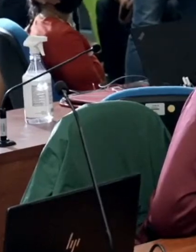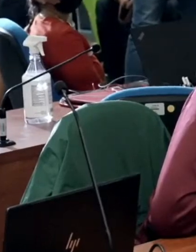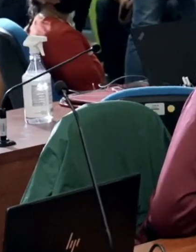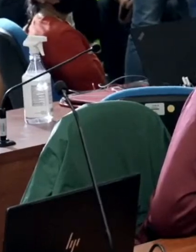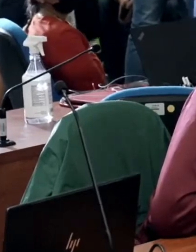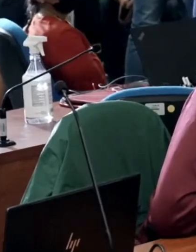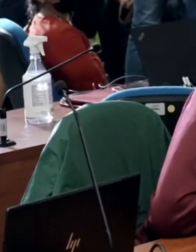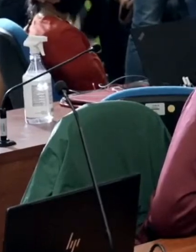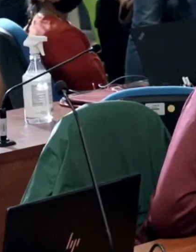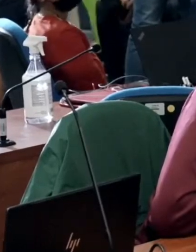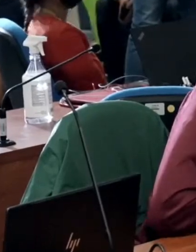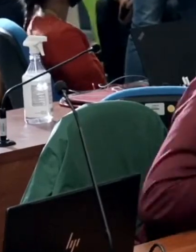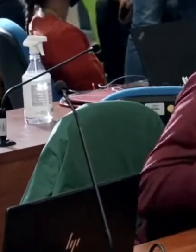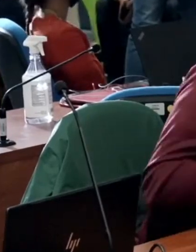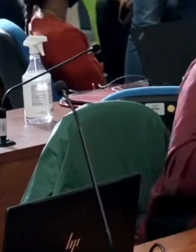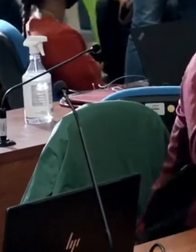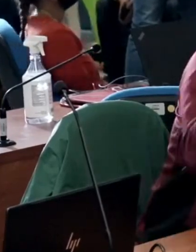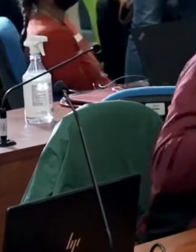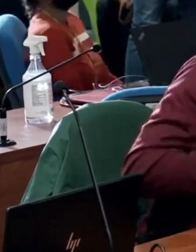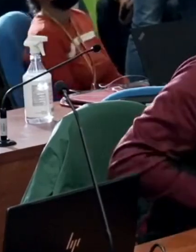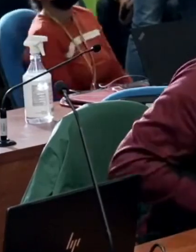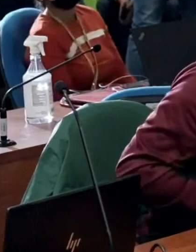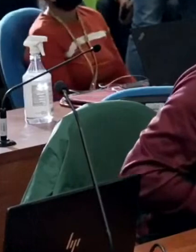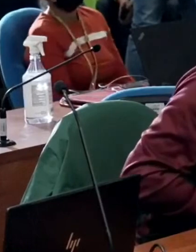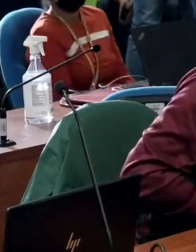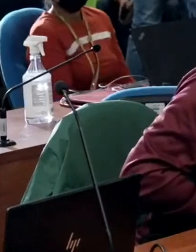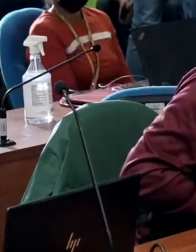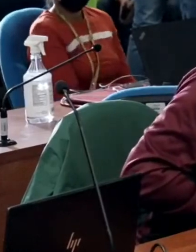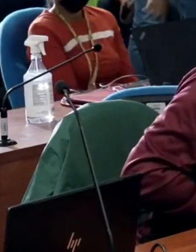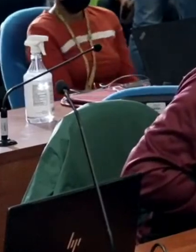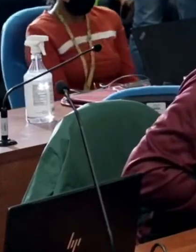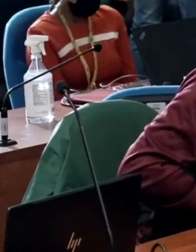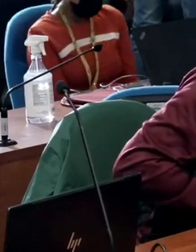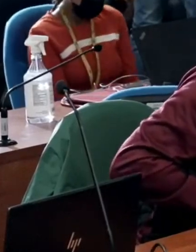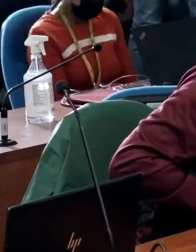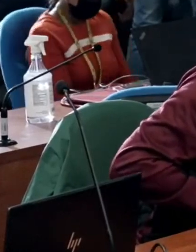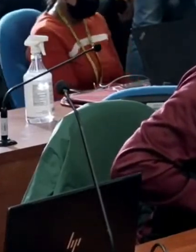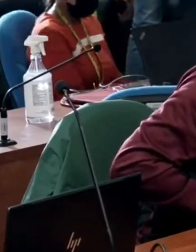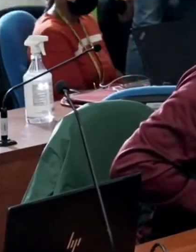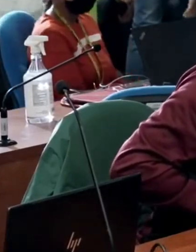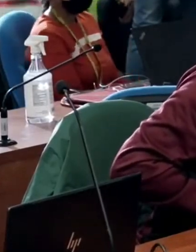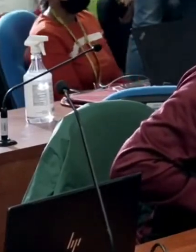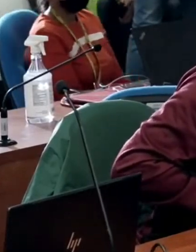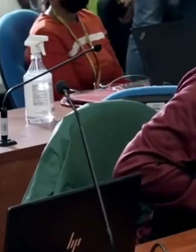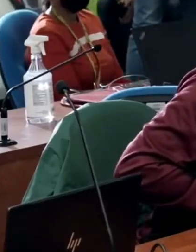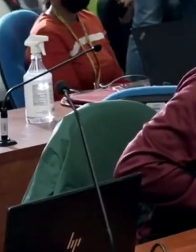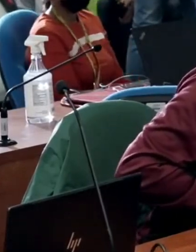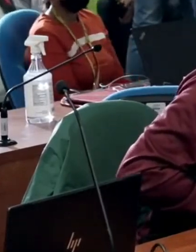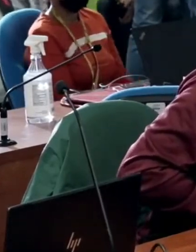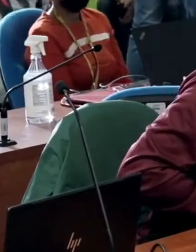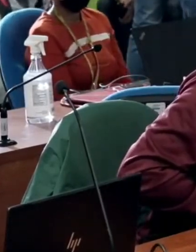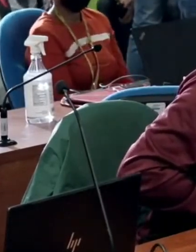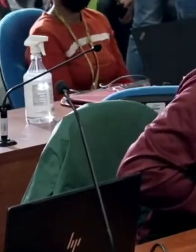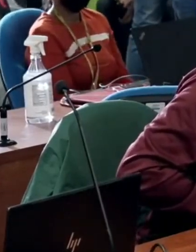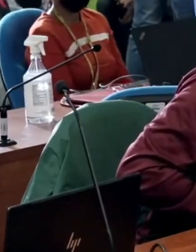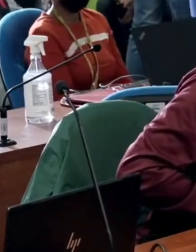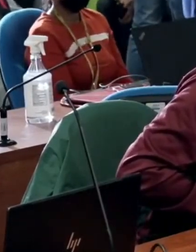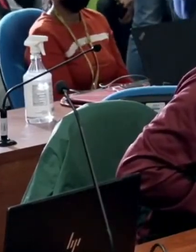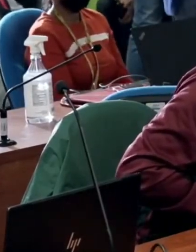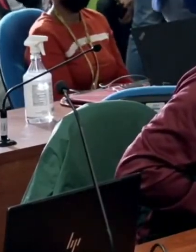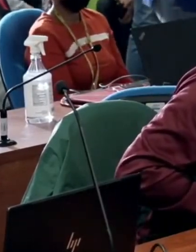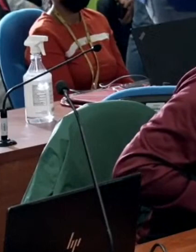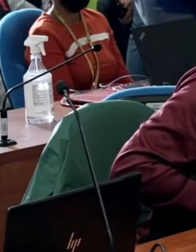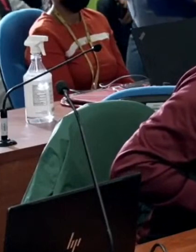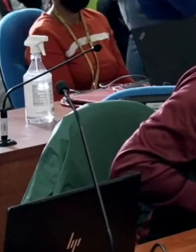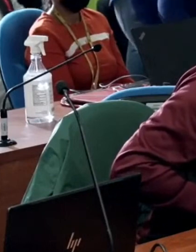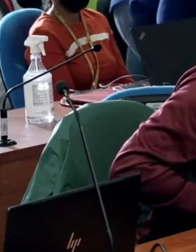área metropolitana y el área norte, o como diría Josuela, que se suplen de Palo Seco y San Juan. ¿Cuál es el plan